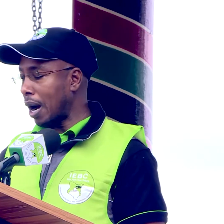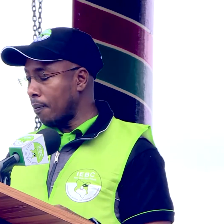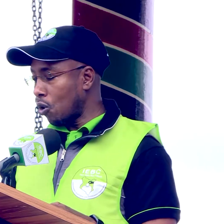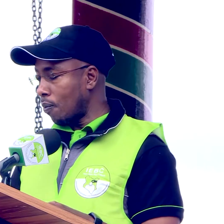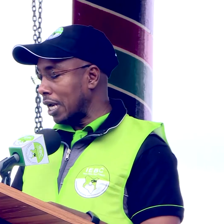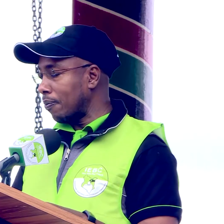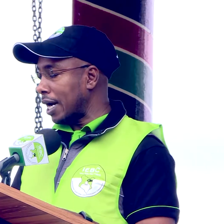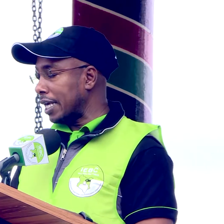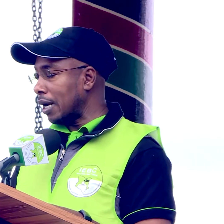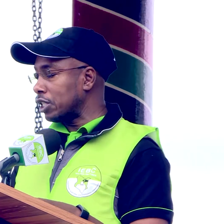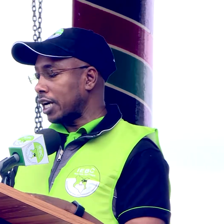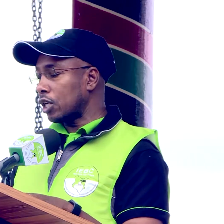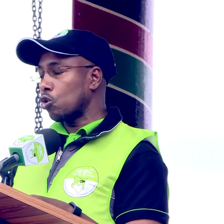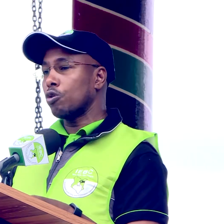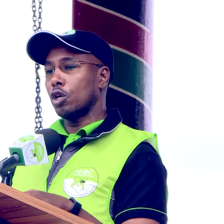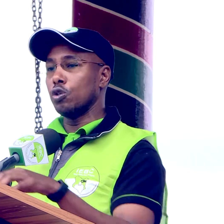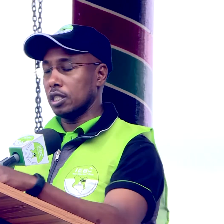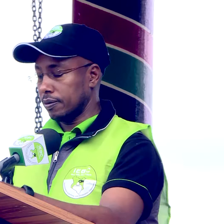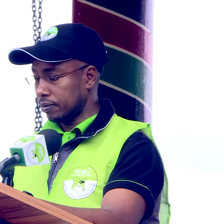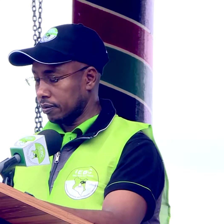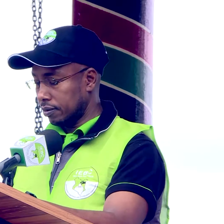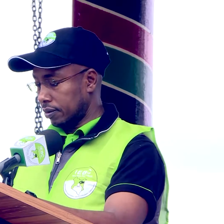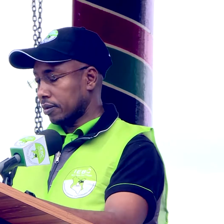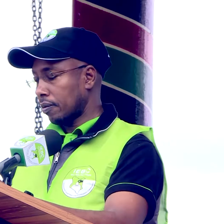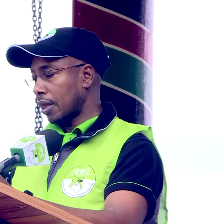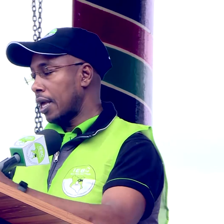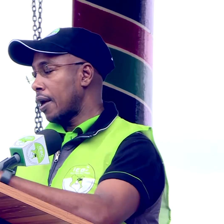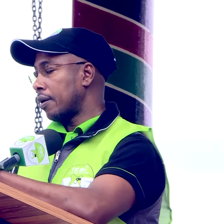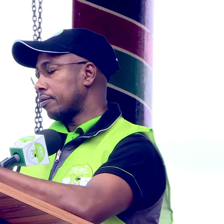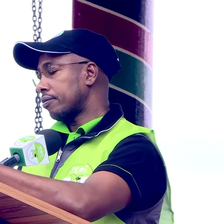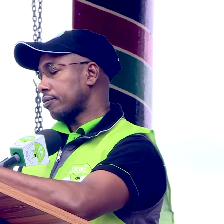juu ya mambo mbalimbali ya mchakato wa uchaguzi.